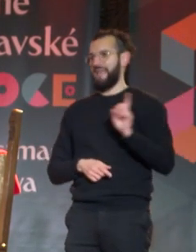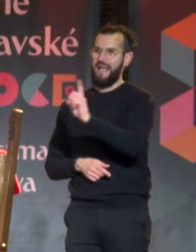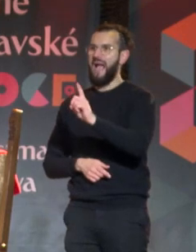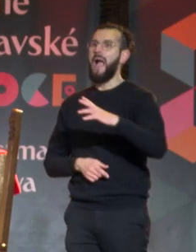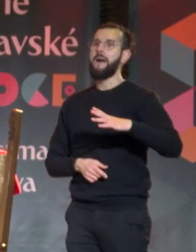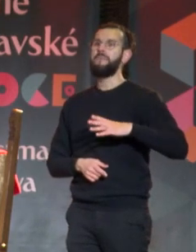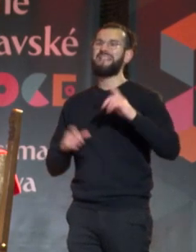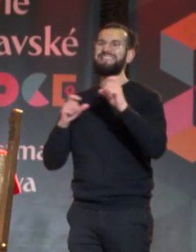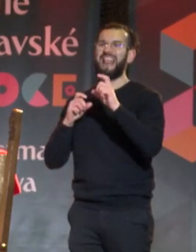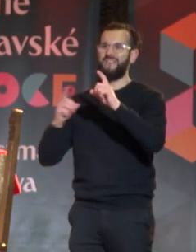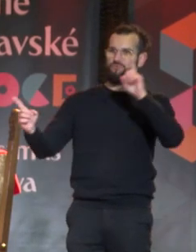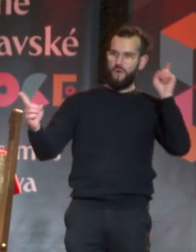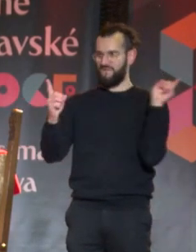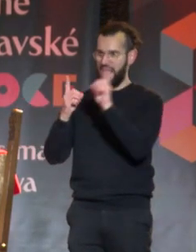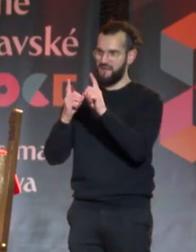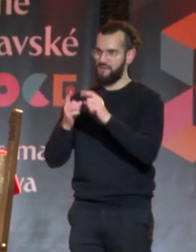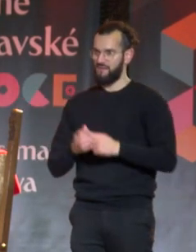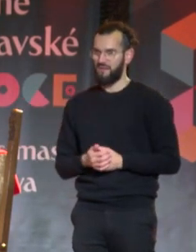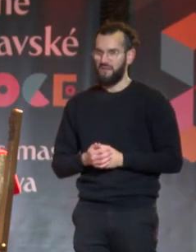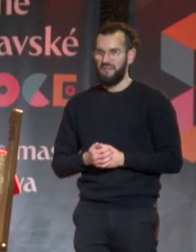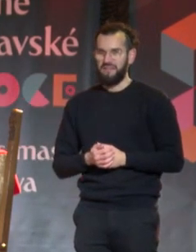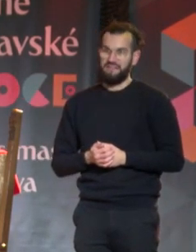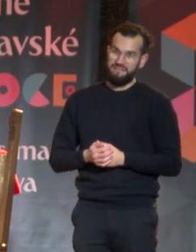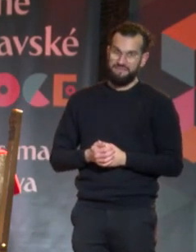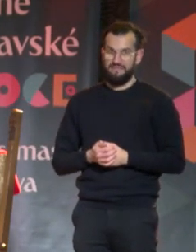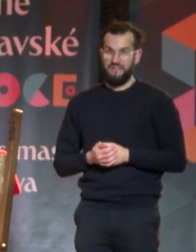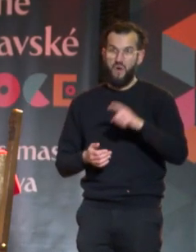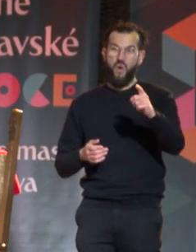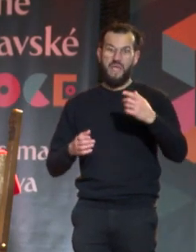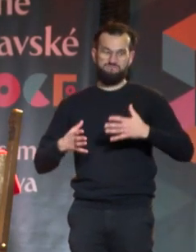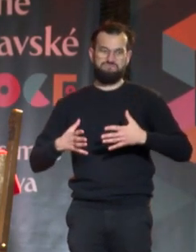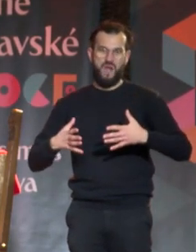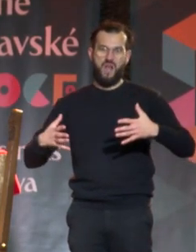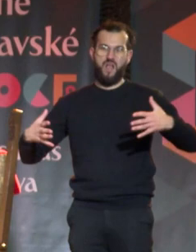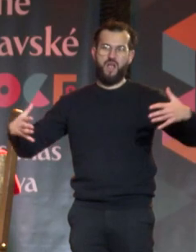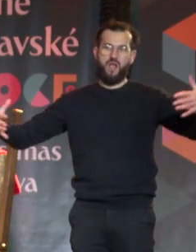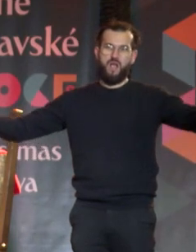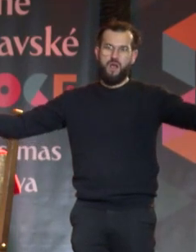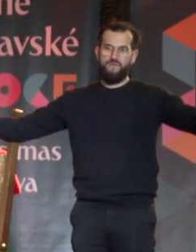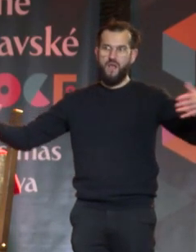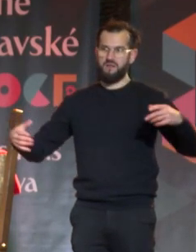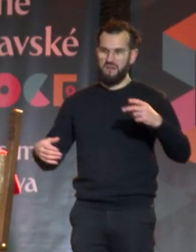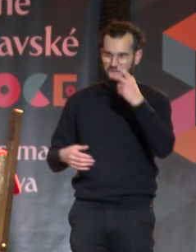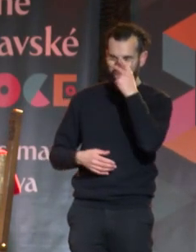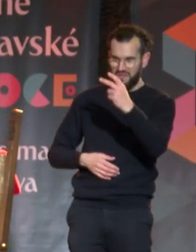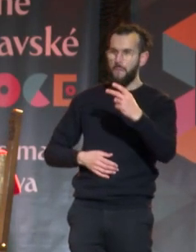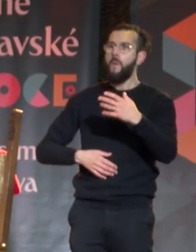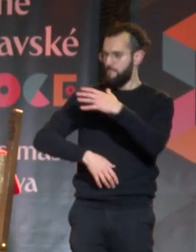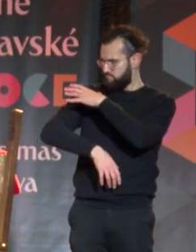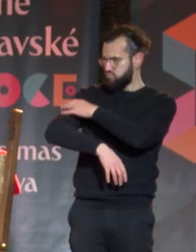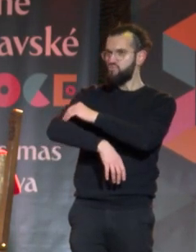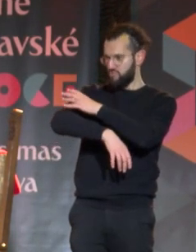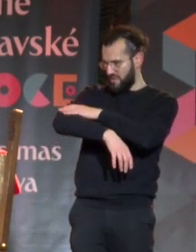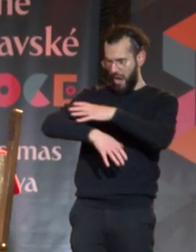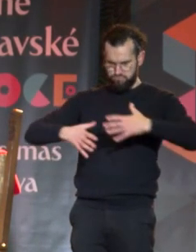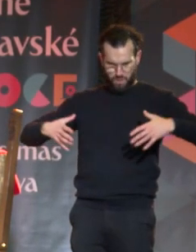Silvestrovej. Je asi tak 15-krát širšia než ona a vo svojej veľkej lesklej páperovej bunde